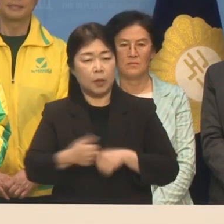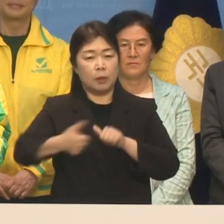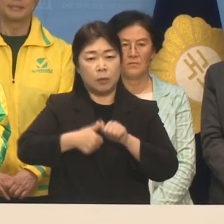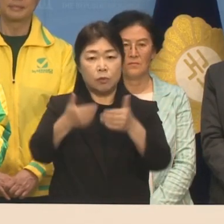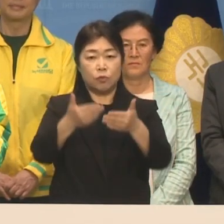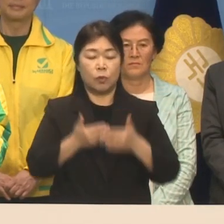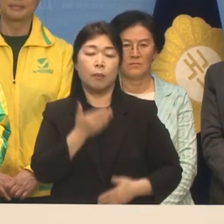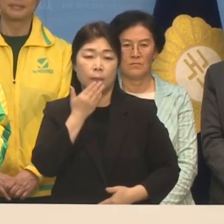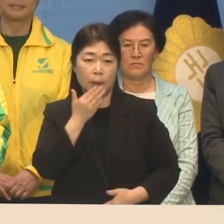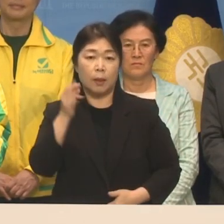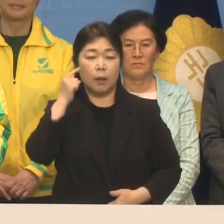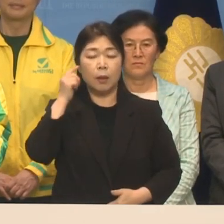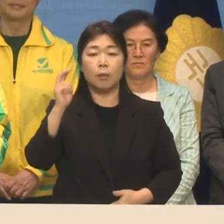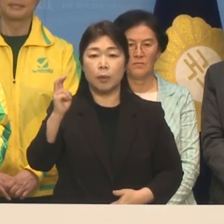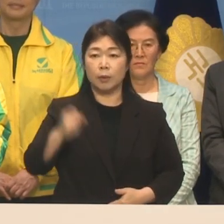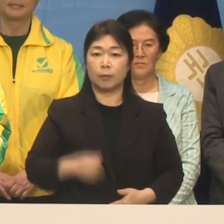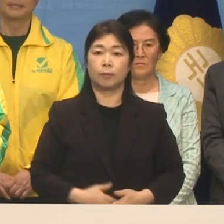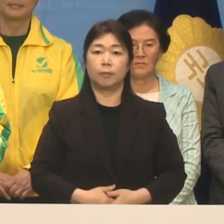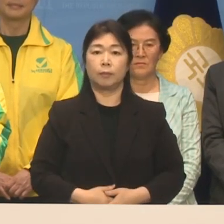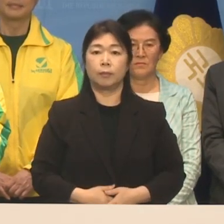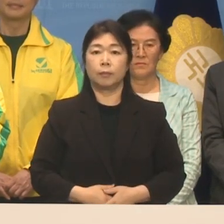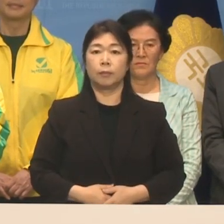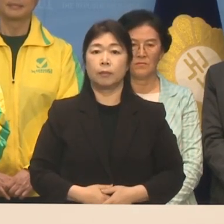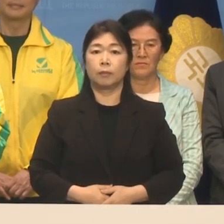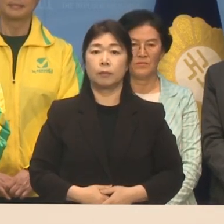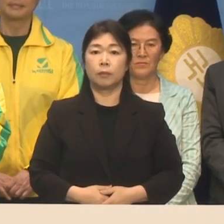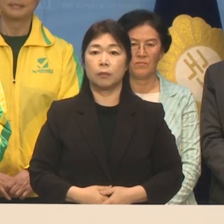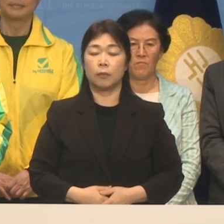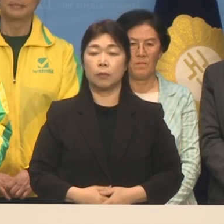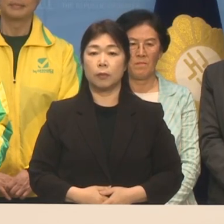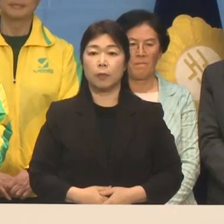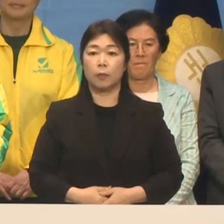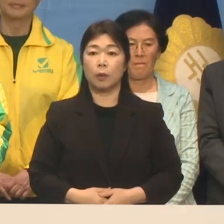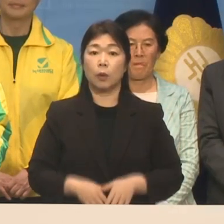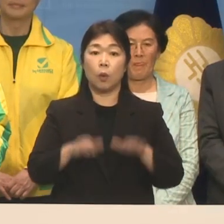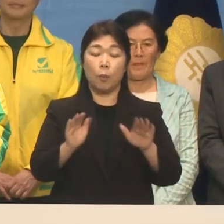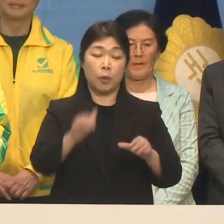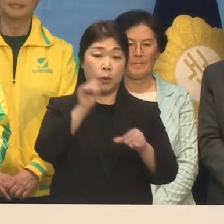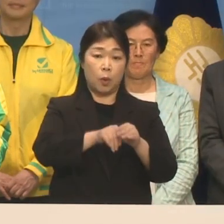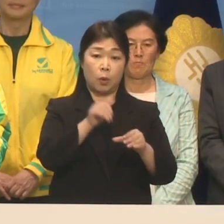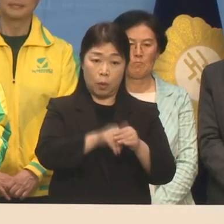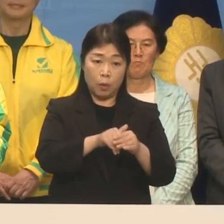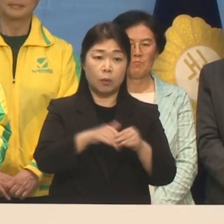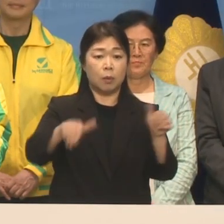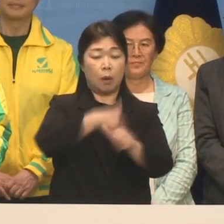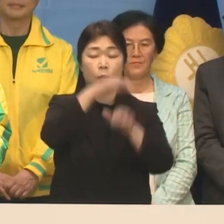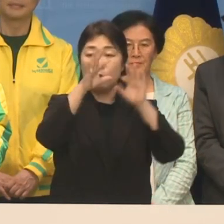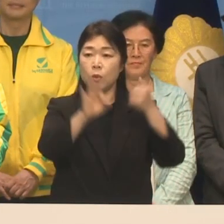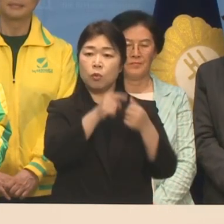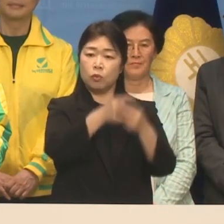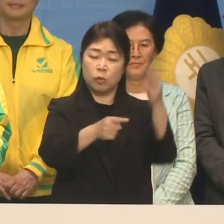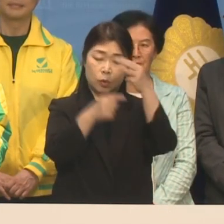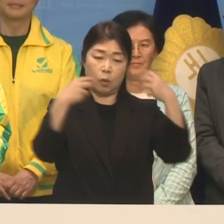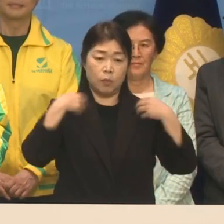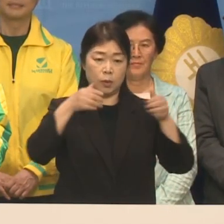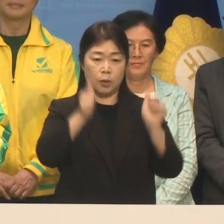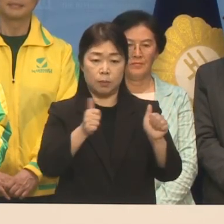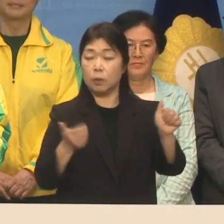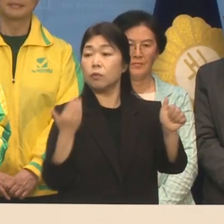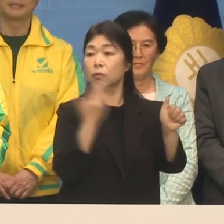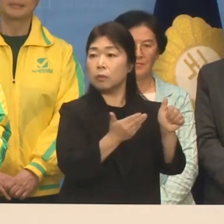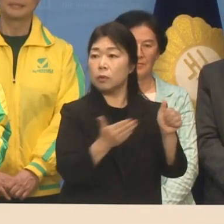현혜자 전 의원님으로부터 경청하도록 하겠습니다. 이번 선거판 윤석열 정권 심판이라는